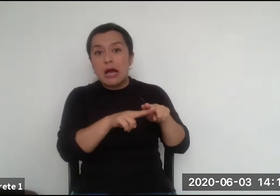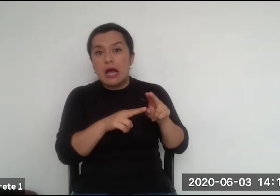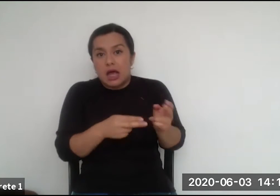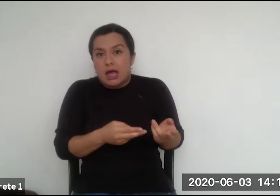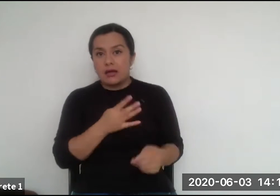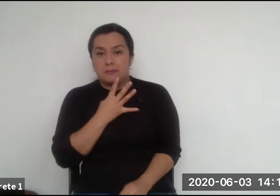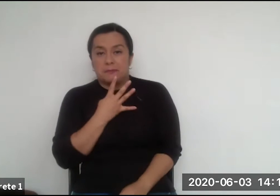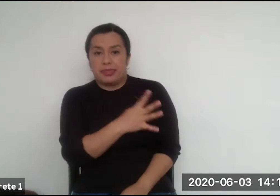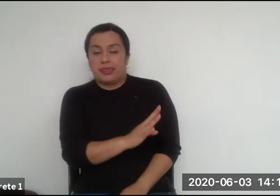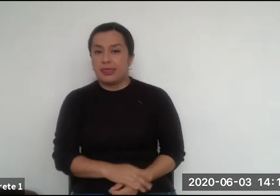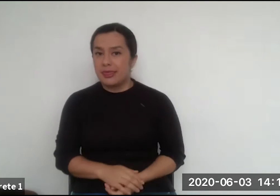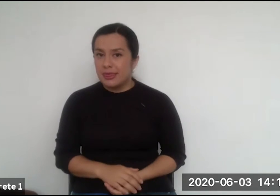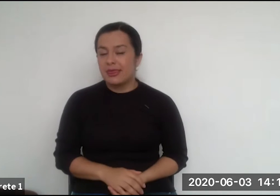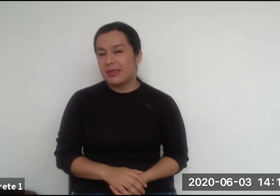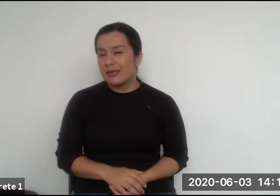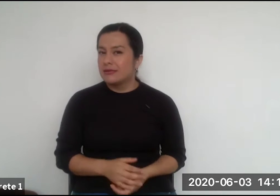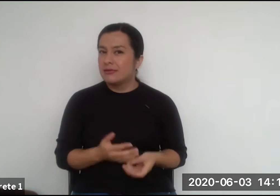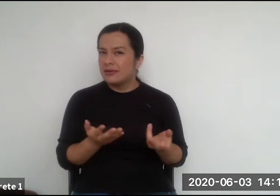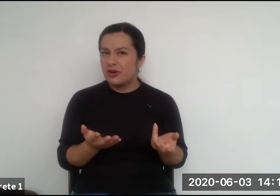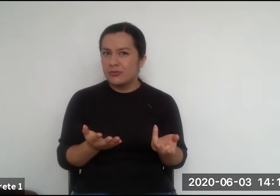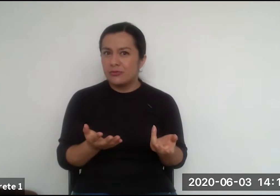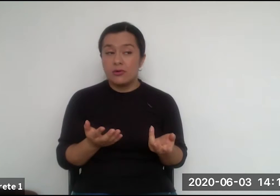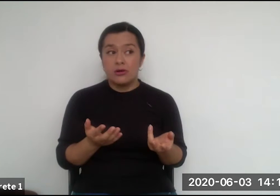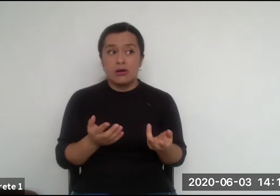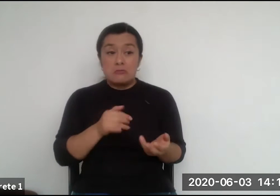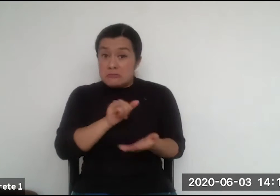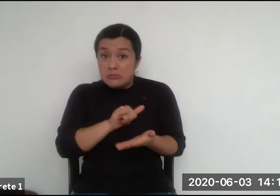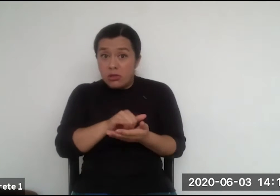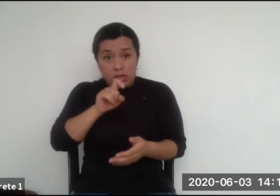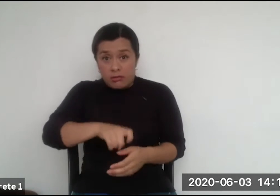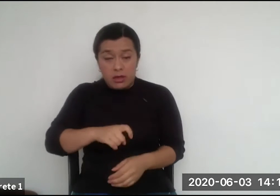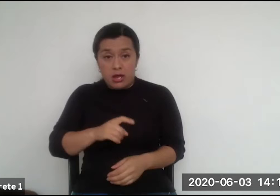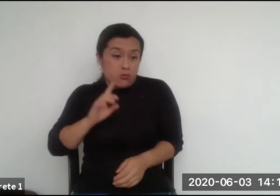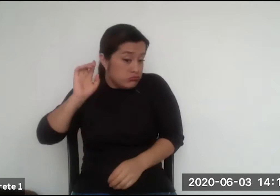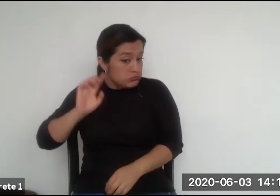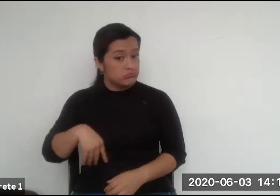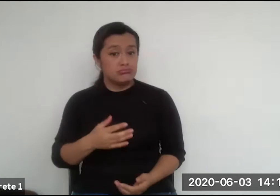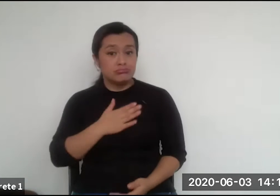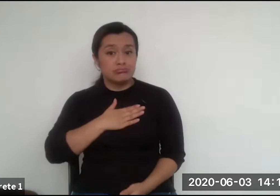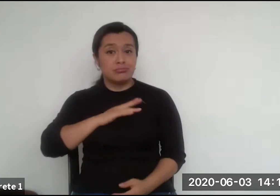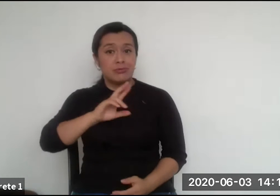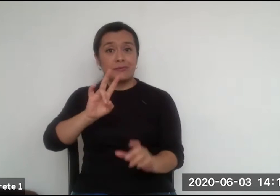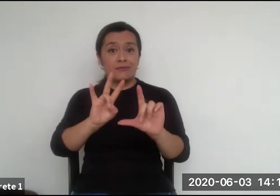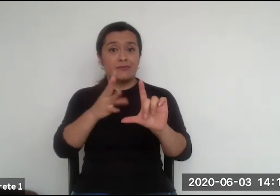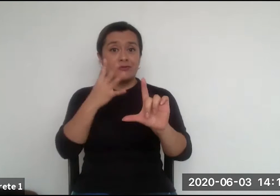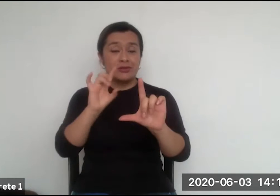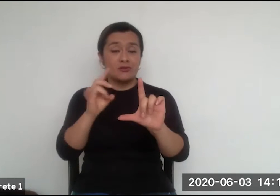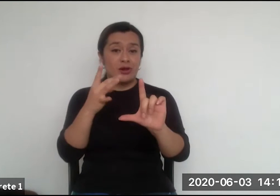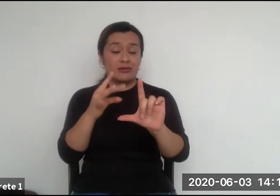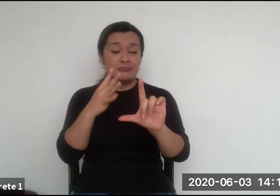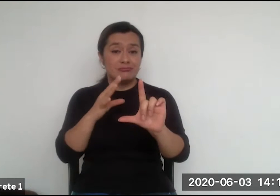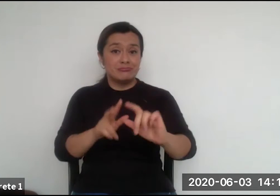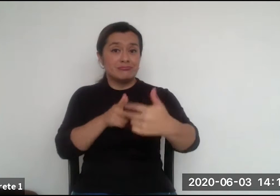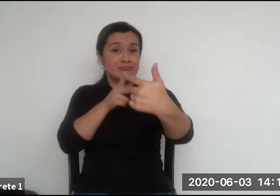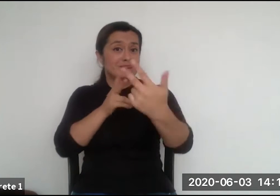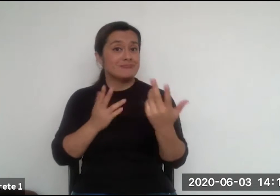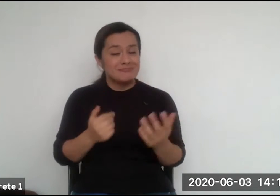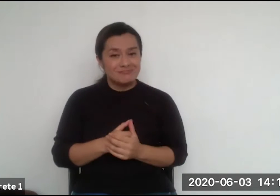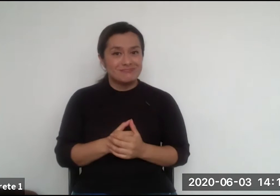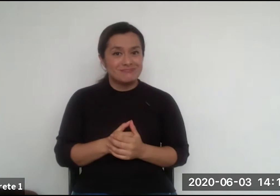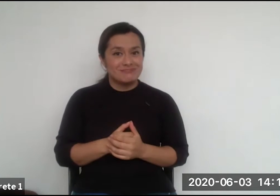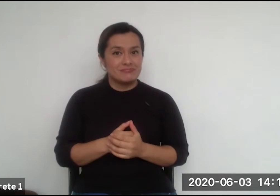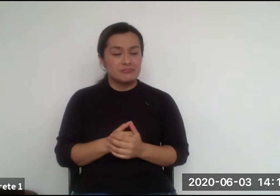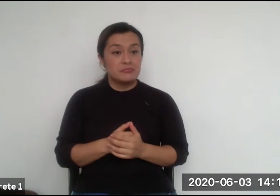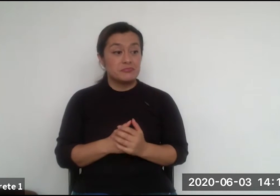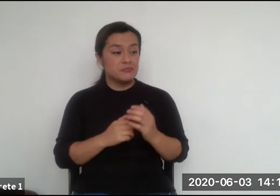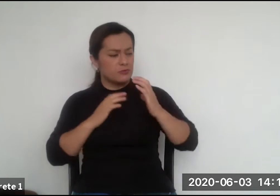desde otros ámbitos como es el virtual, ¿no? Por ejemplo. Y es que para mí la relacionalidad entre los